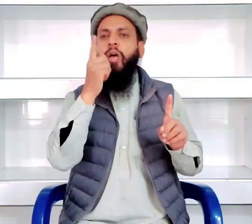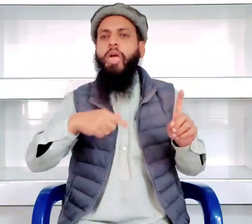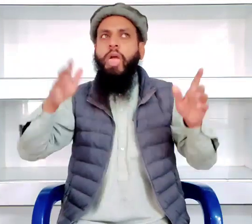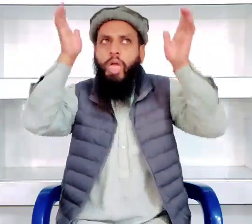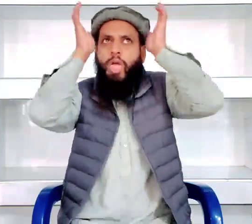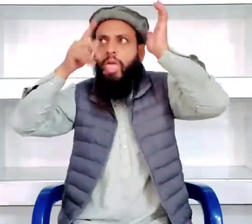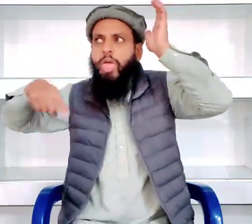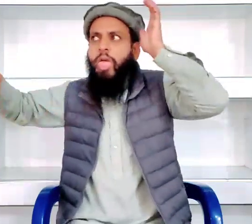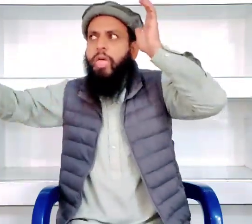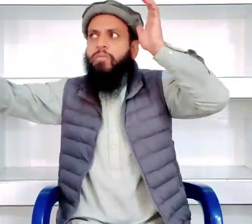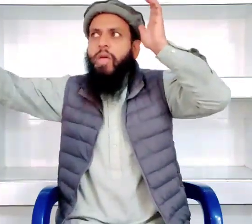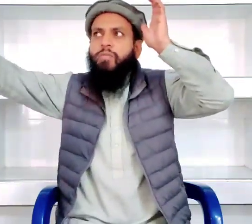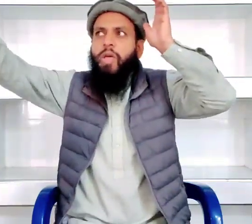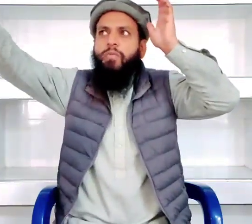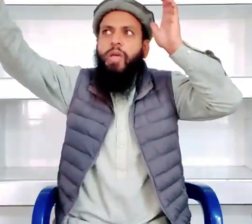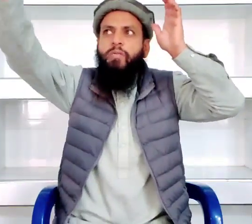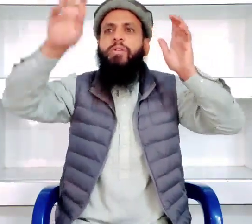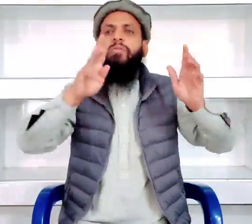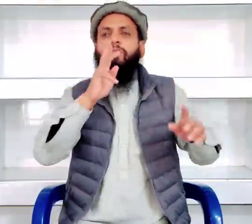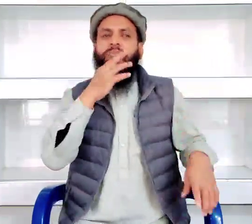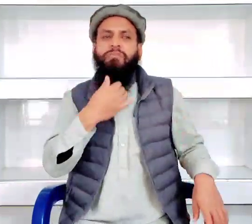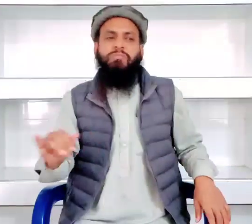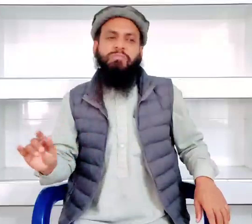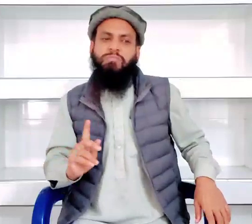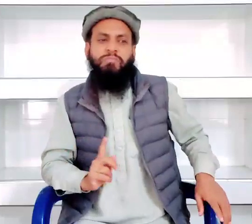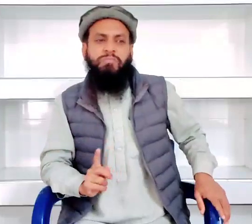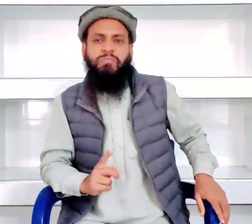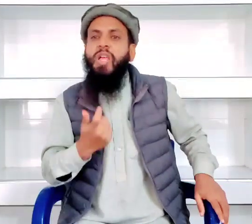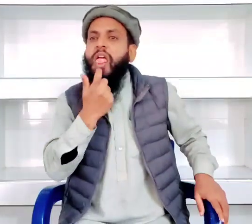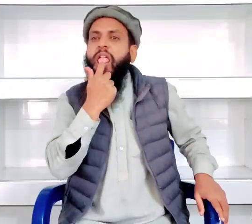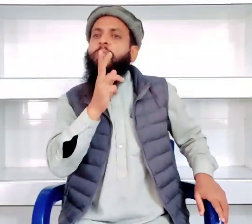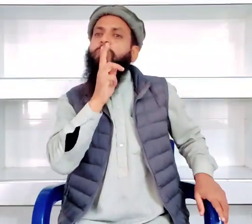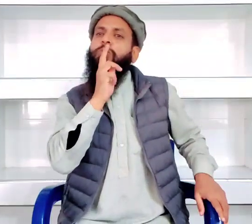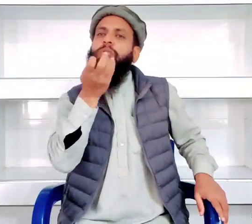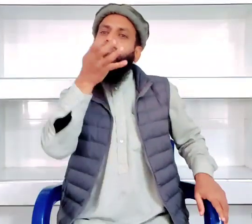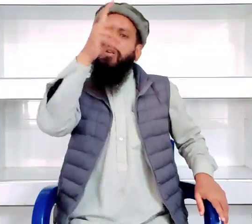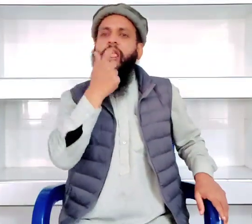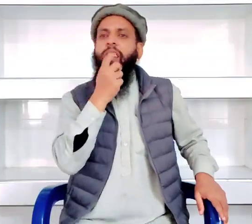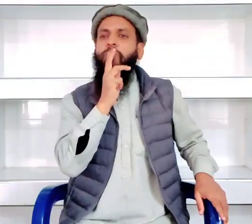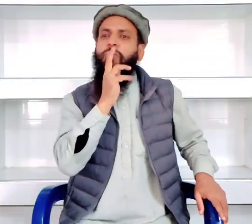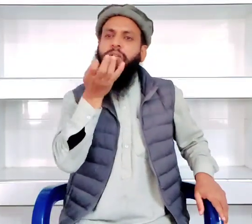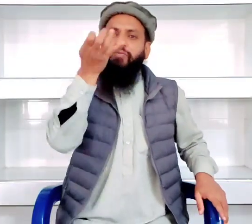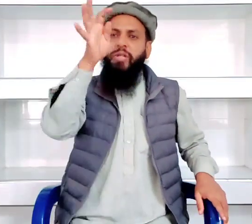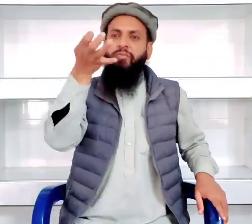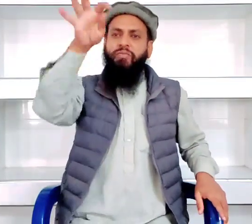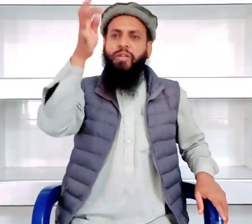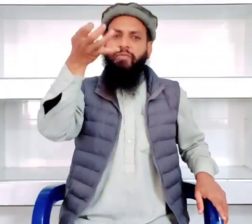دے نہیں ہوں دے خریدار صرف وہ خود ہی بتانا ہوتے اور بندے رکھے ہوں